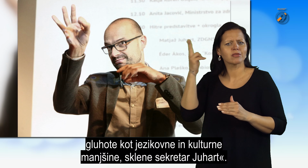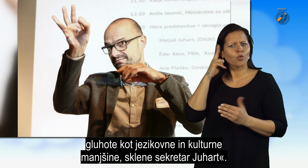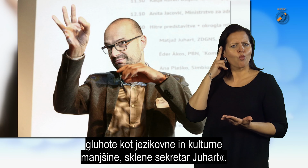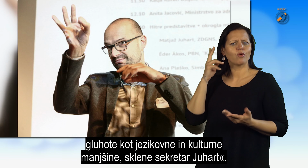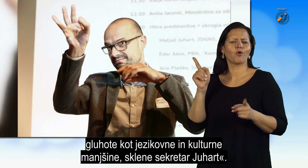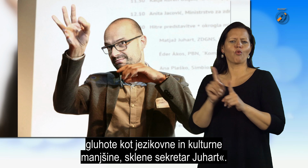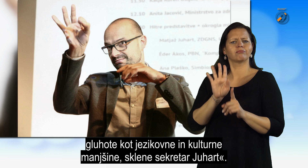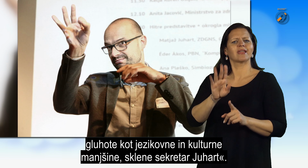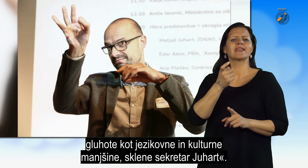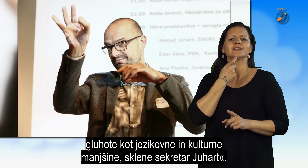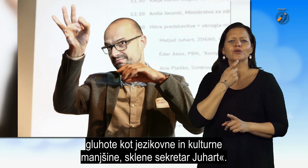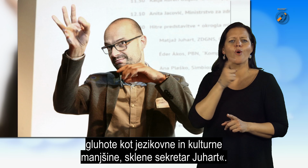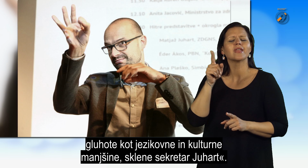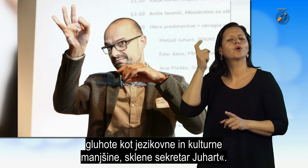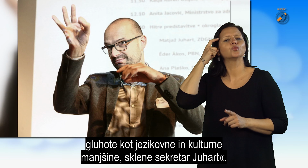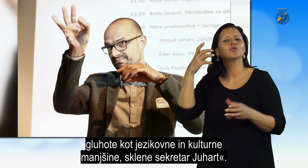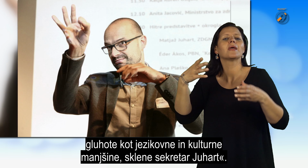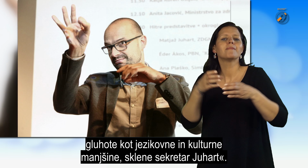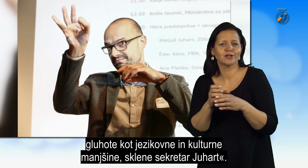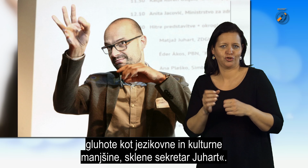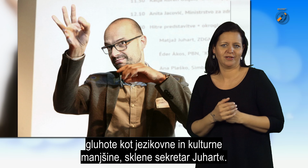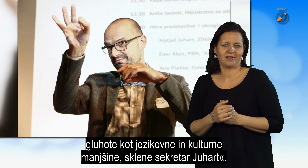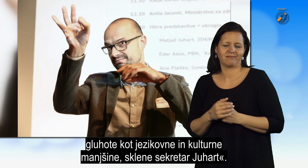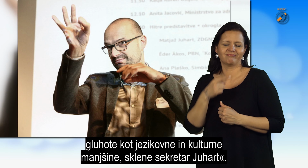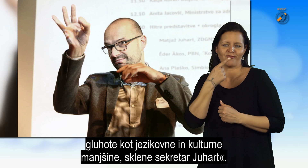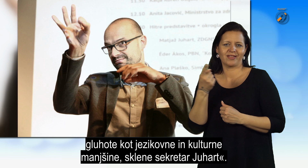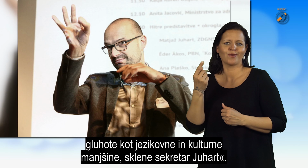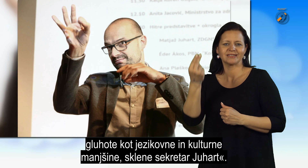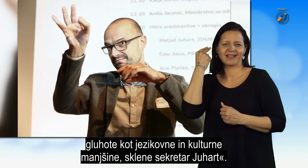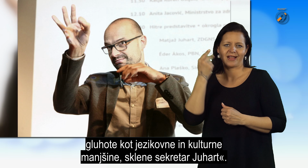in kulturne manjšine, sklene sekretar Juhart.